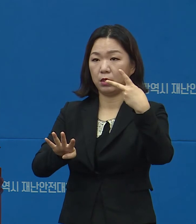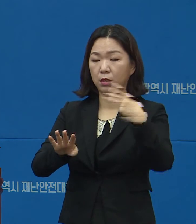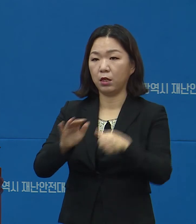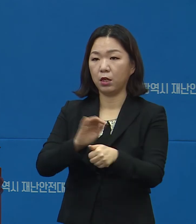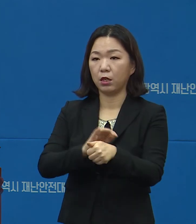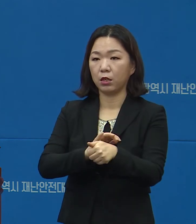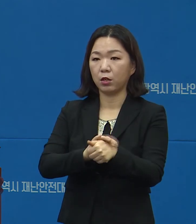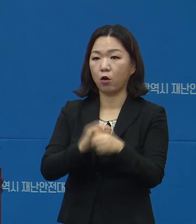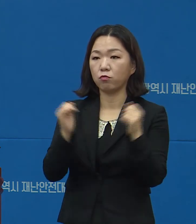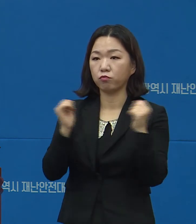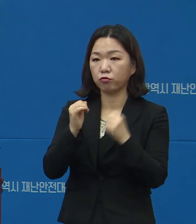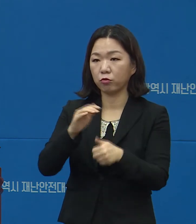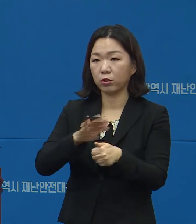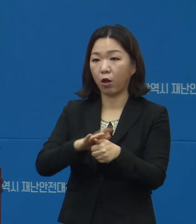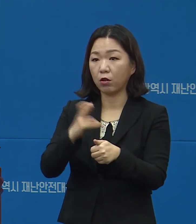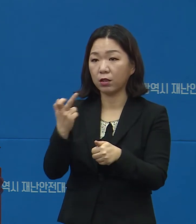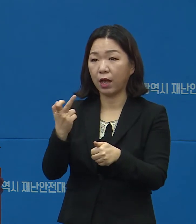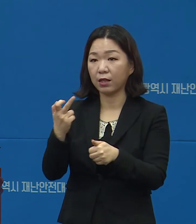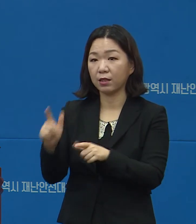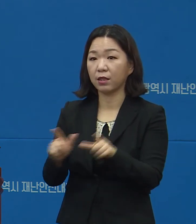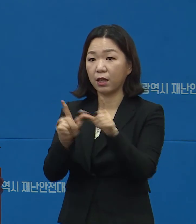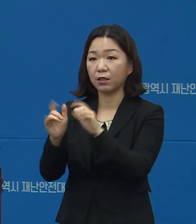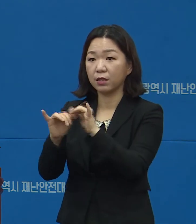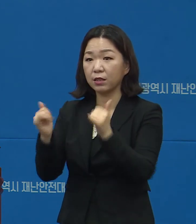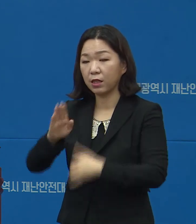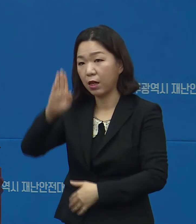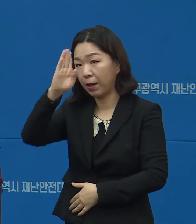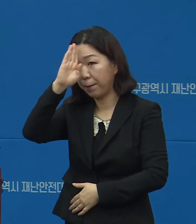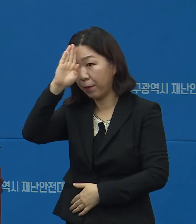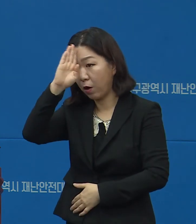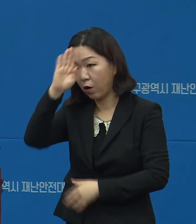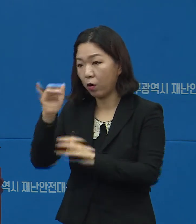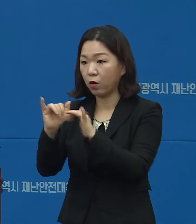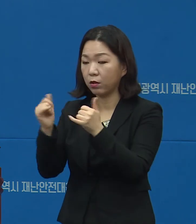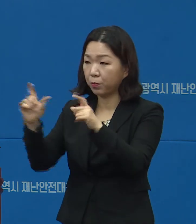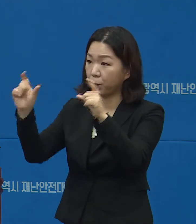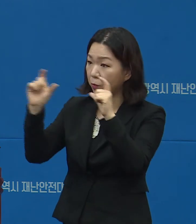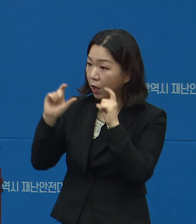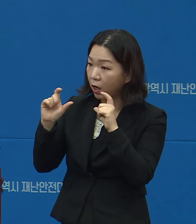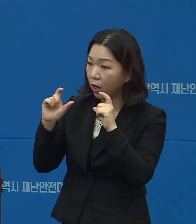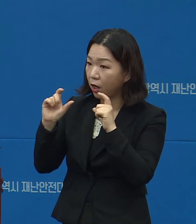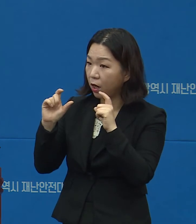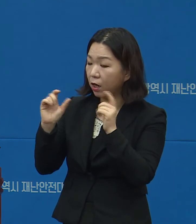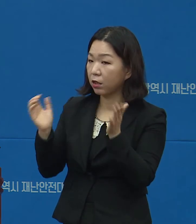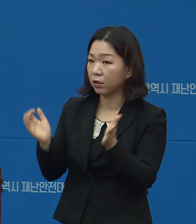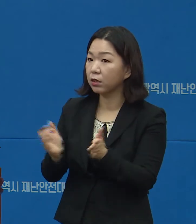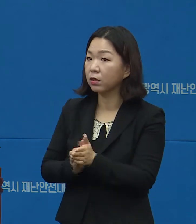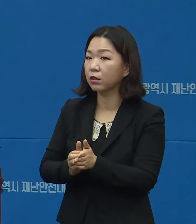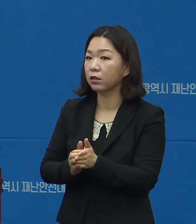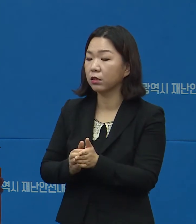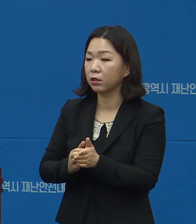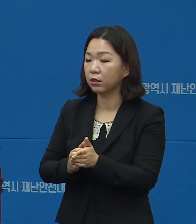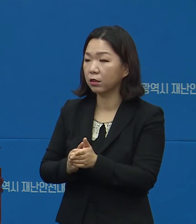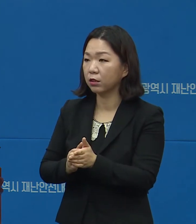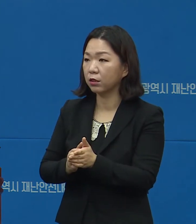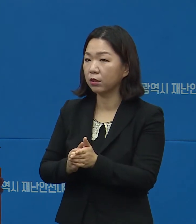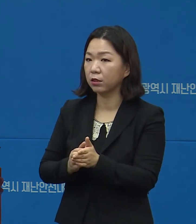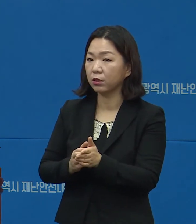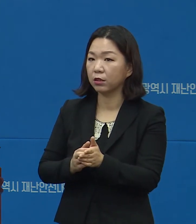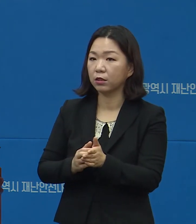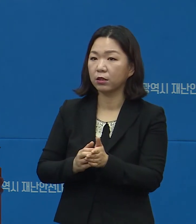경북 경산시 거주자가 확진되어져 있는 확진된 사실을 저희가 경북으로부터 통보를 받았습니다. 그래서